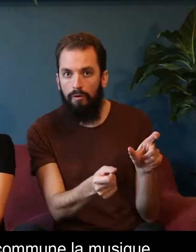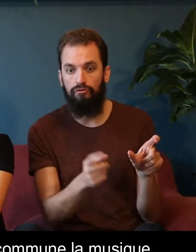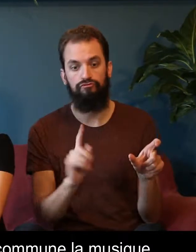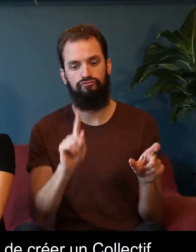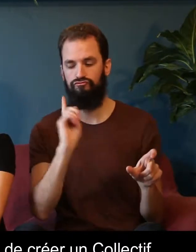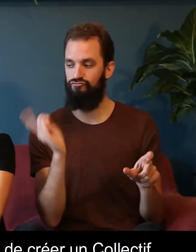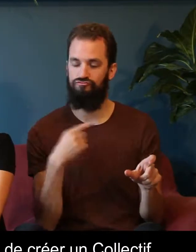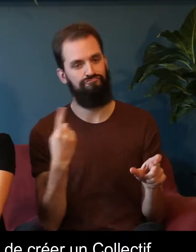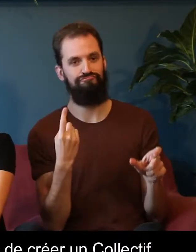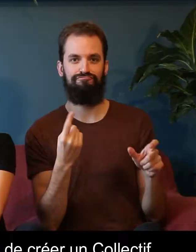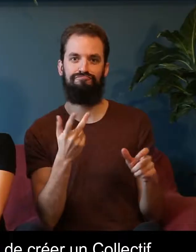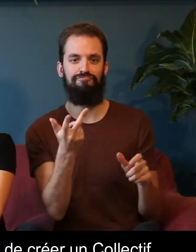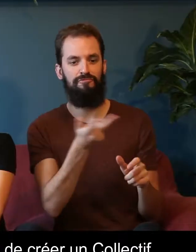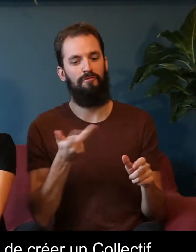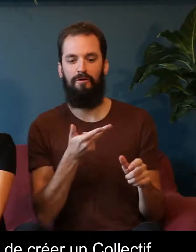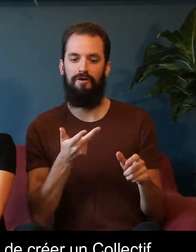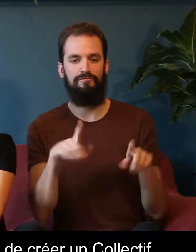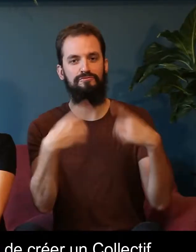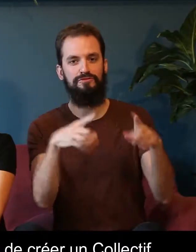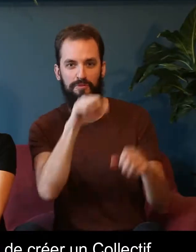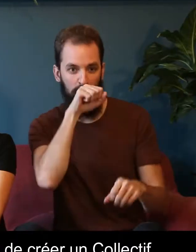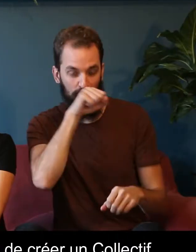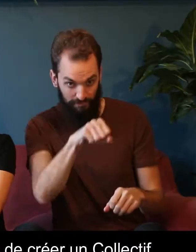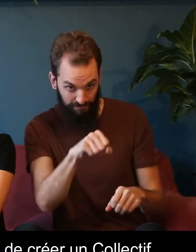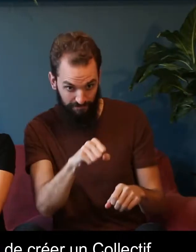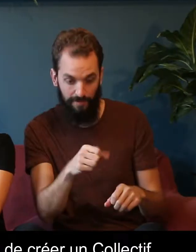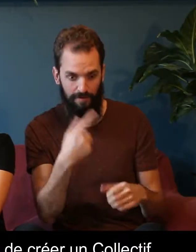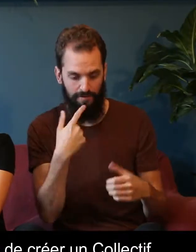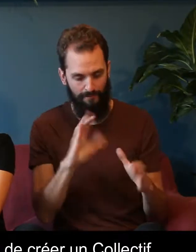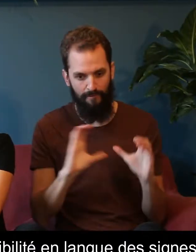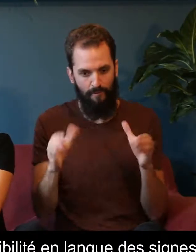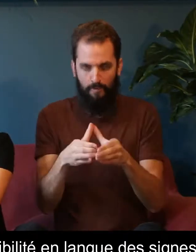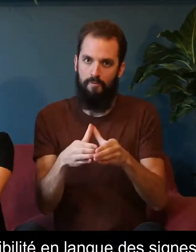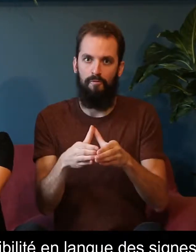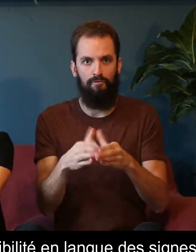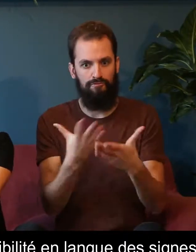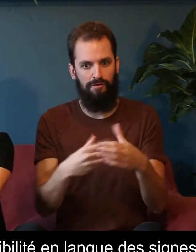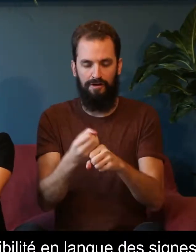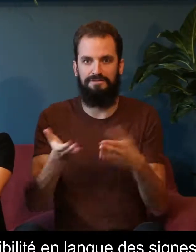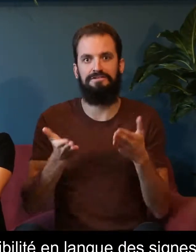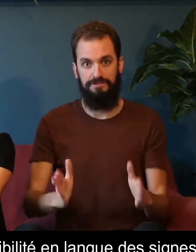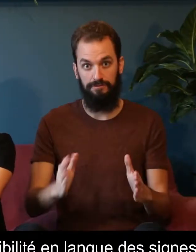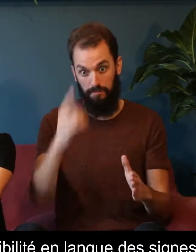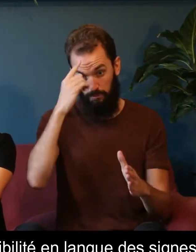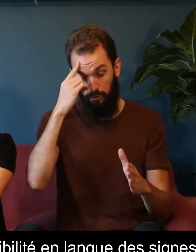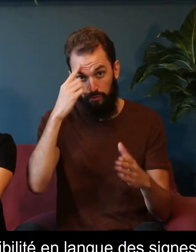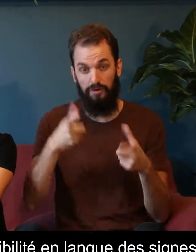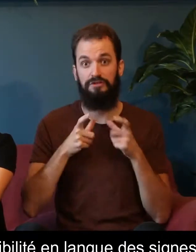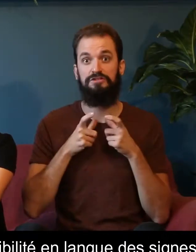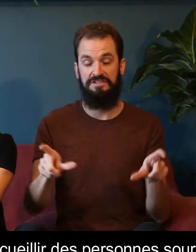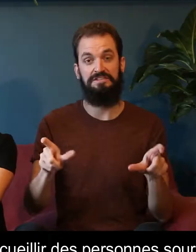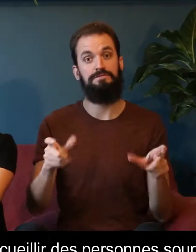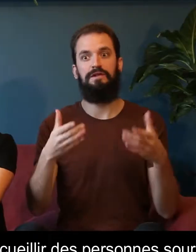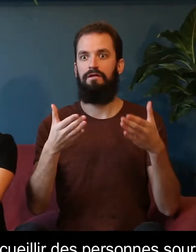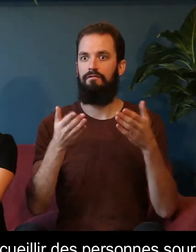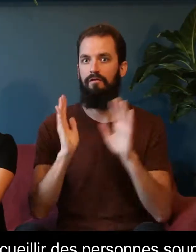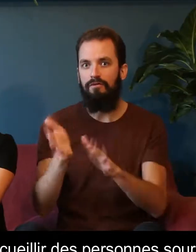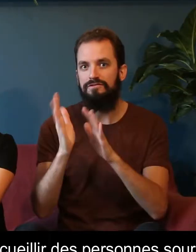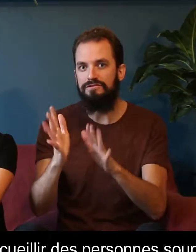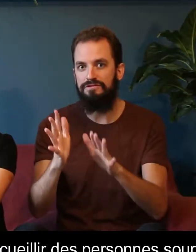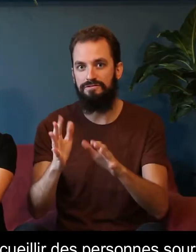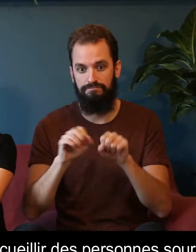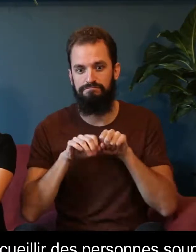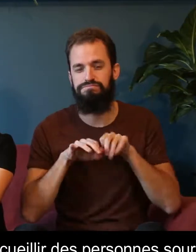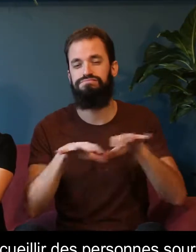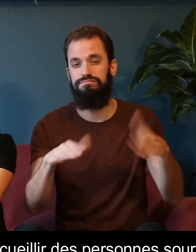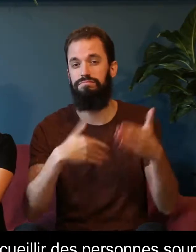musique, et nous avons donc décidé de créer un collectif pour pouvoir développer l'accessibilité en langue des signes lors de concerts